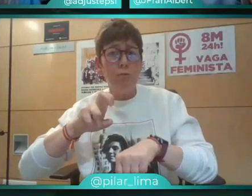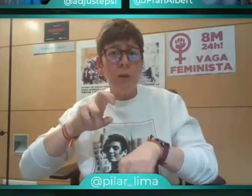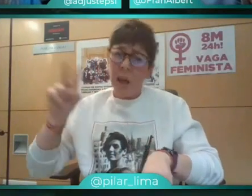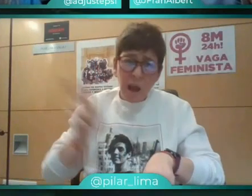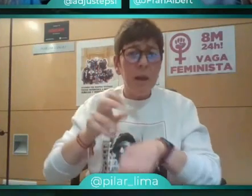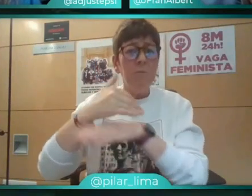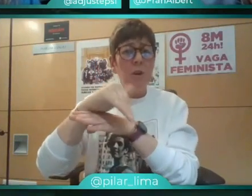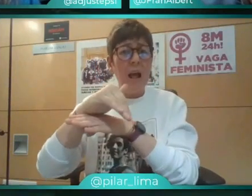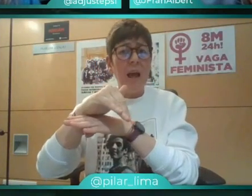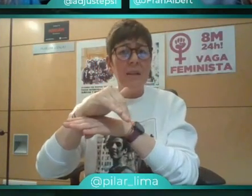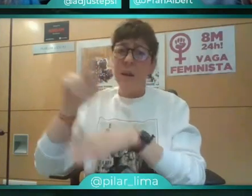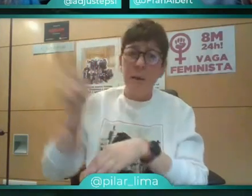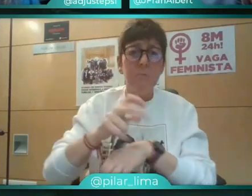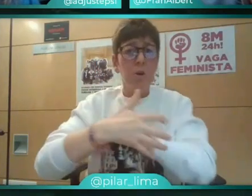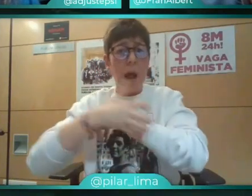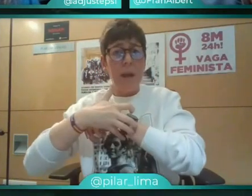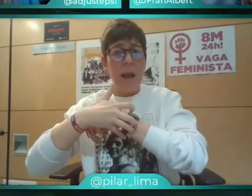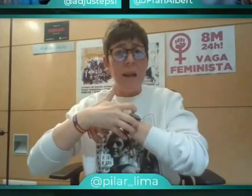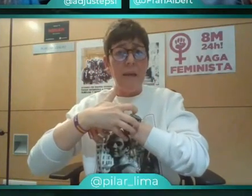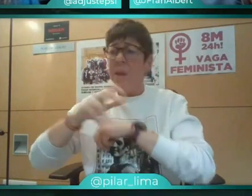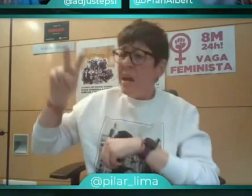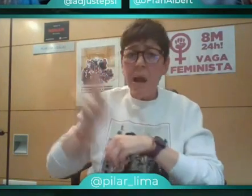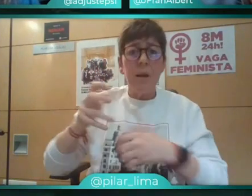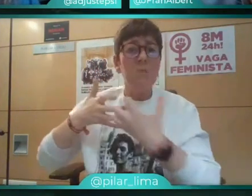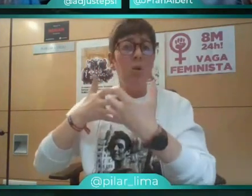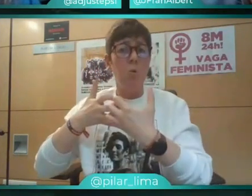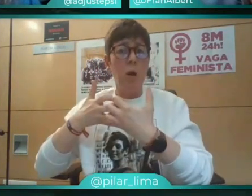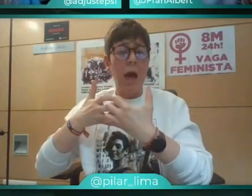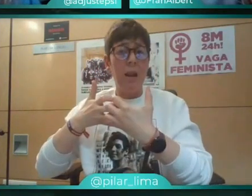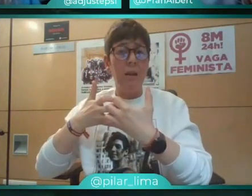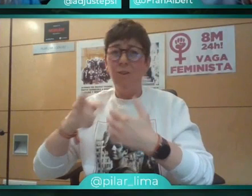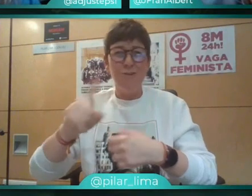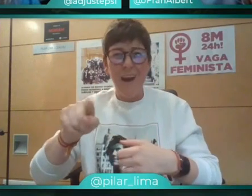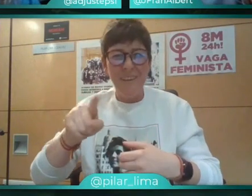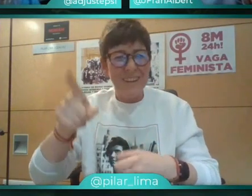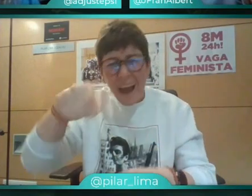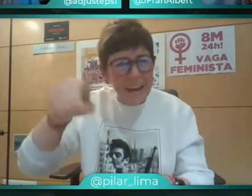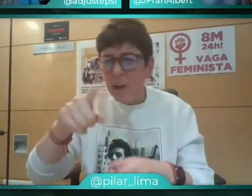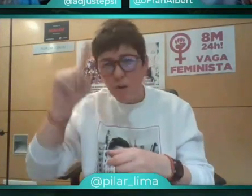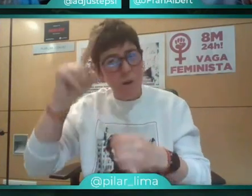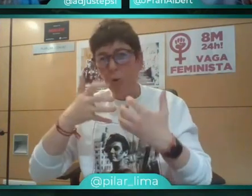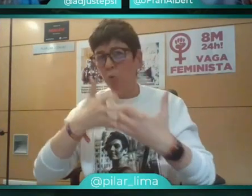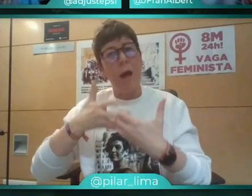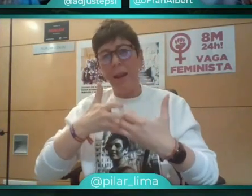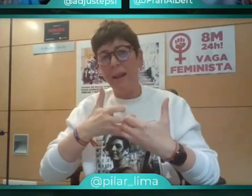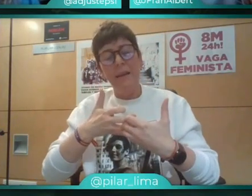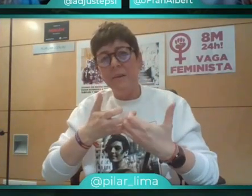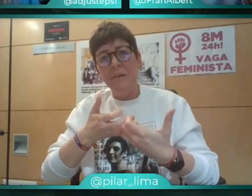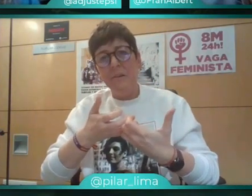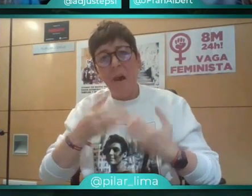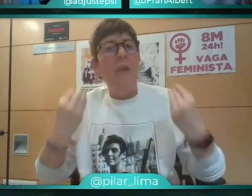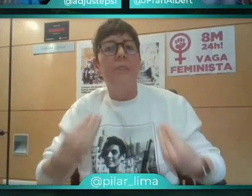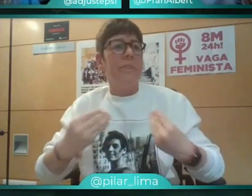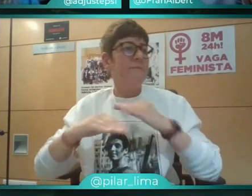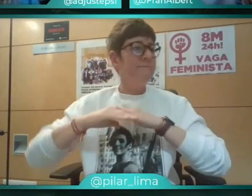lo que pasa es que no saben que estamos muy curtidos y que hemos venido de las calles y que hemos venido de la pérdida y hemos venido de las luchas eso ellos